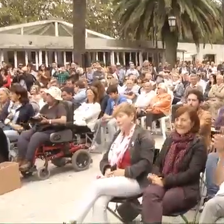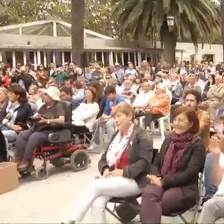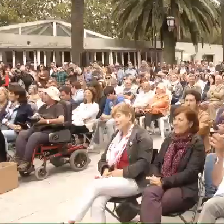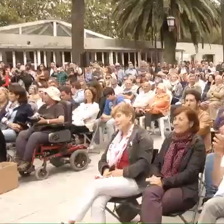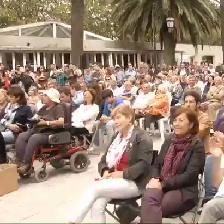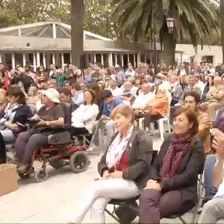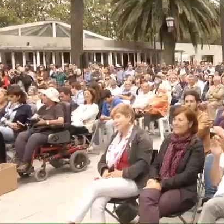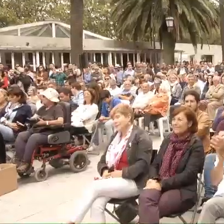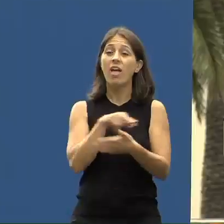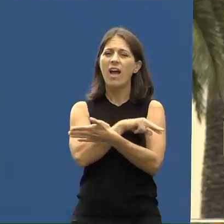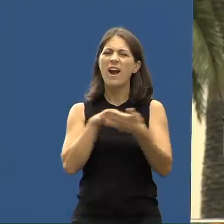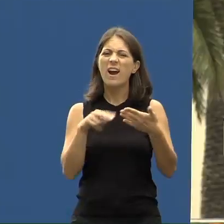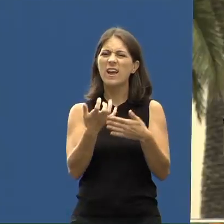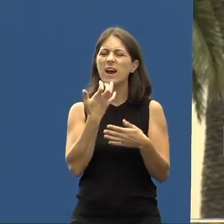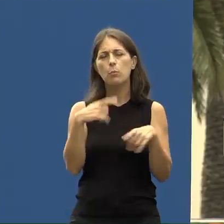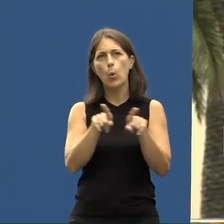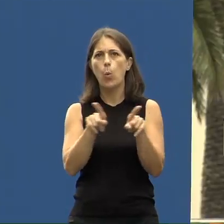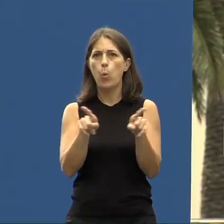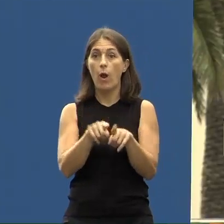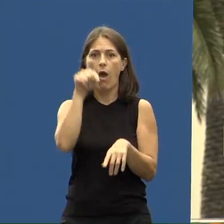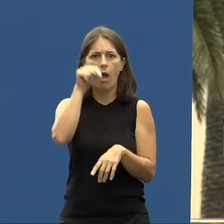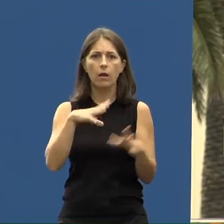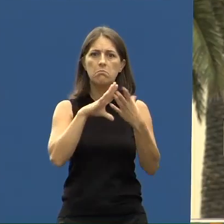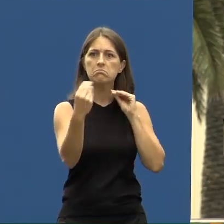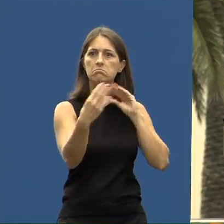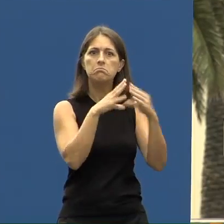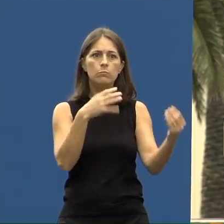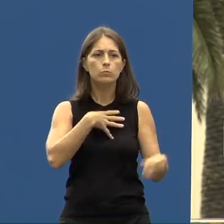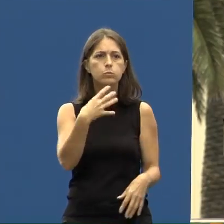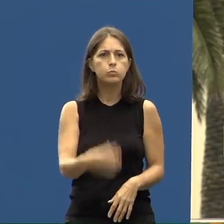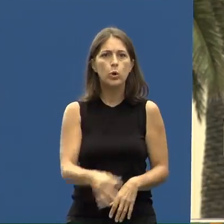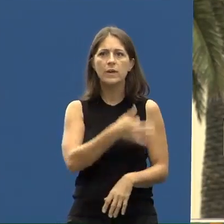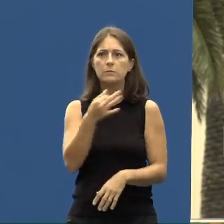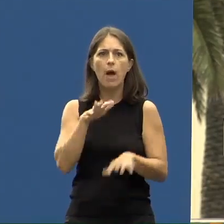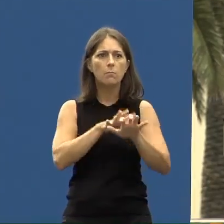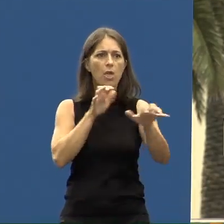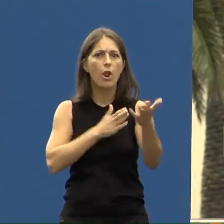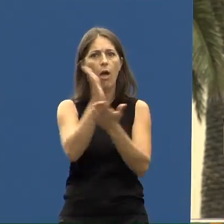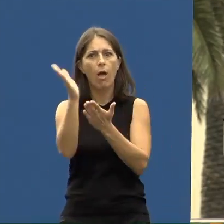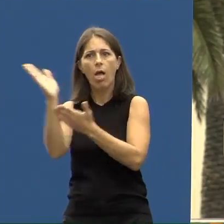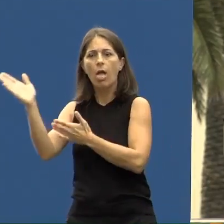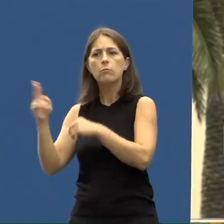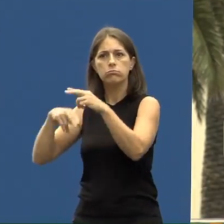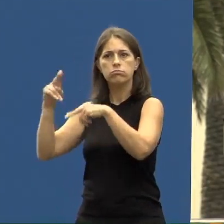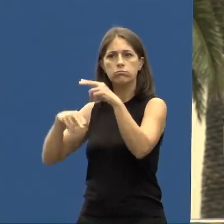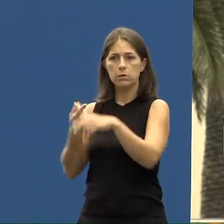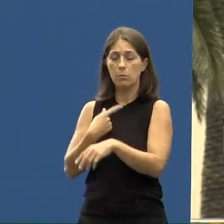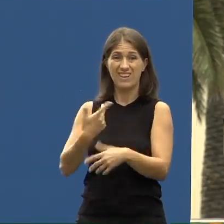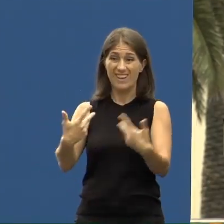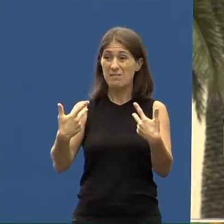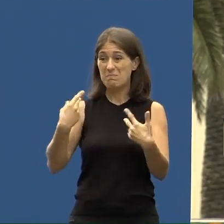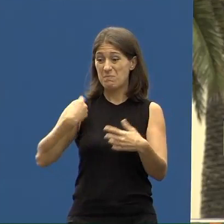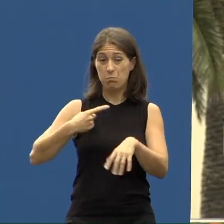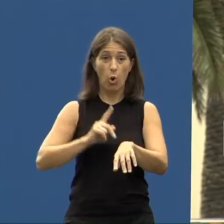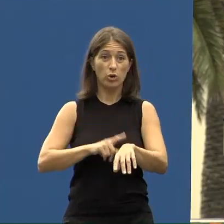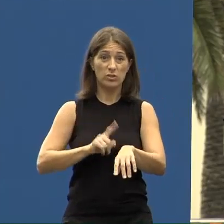En Galicia imos dar exemplo de que é posible entenderse e que é posible construir maiorías alternativas ao sufrimento e aos recortes do